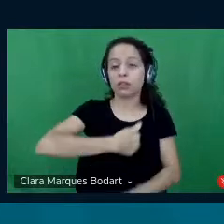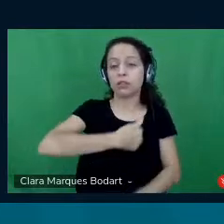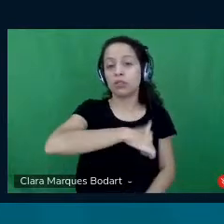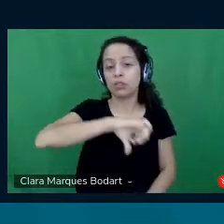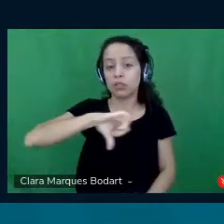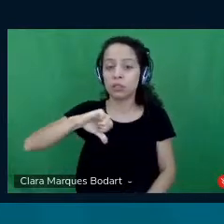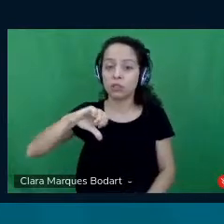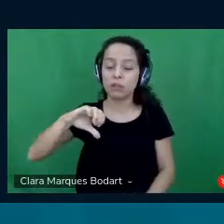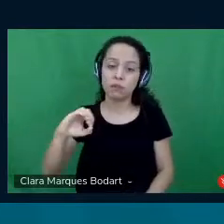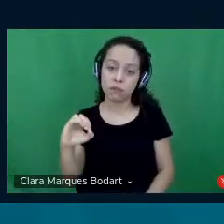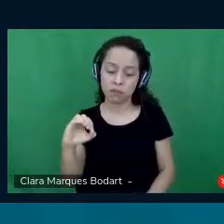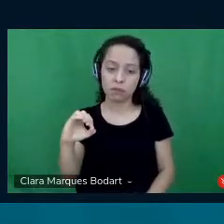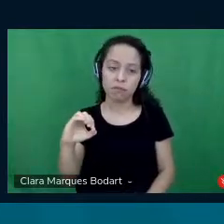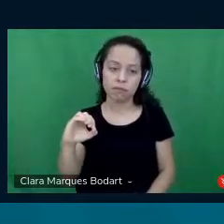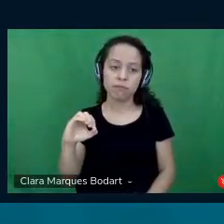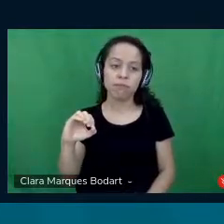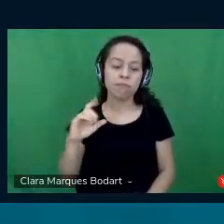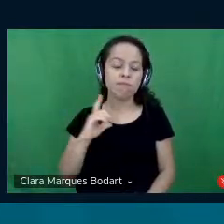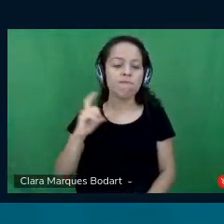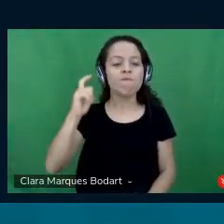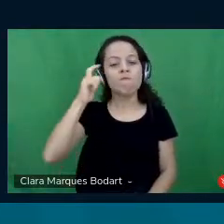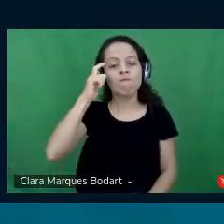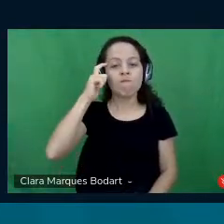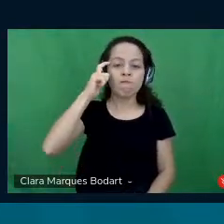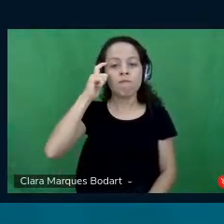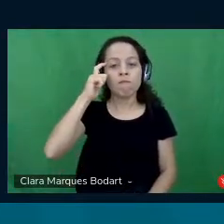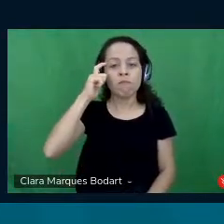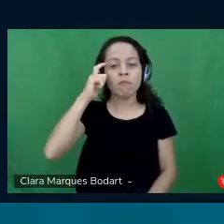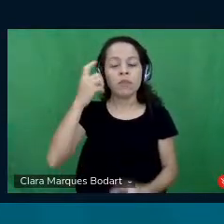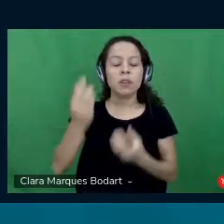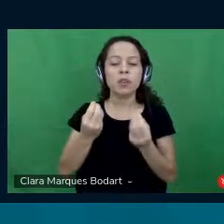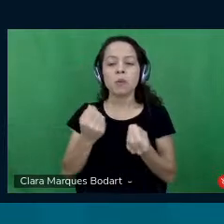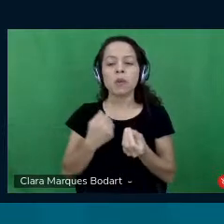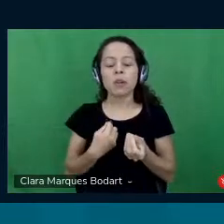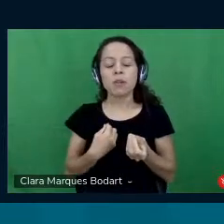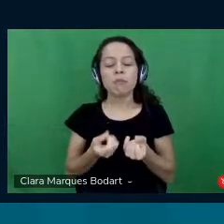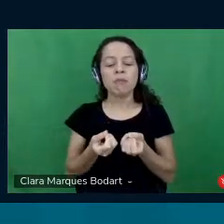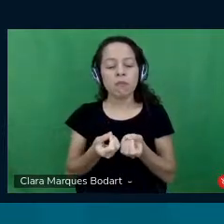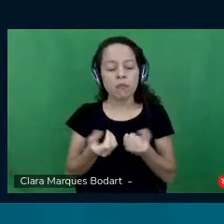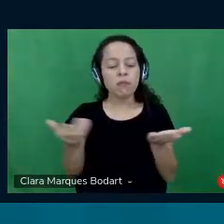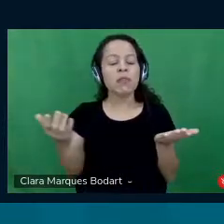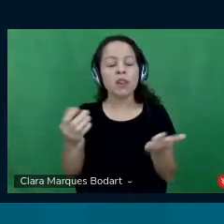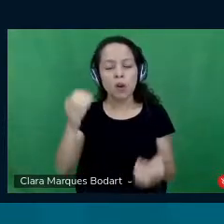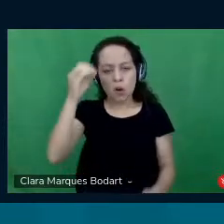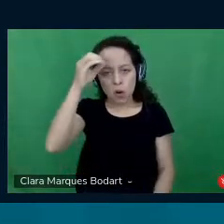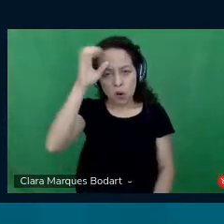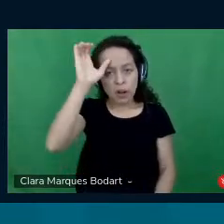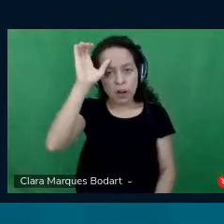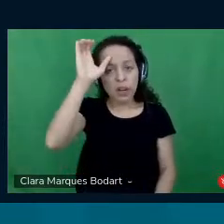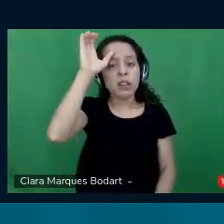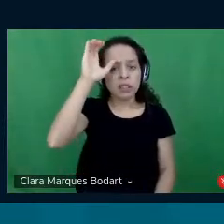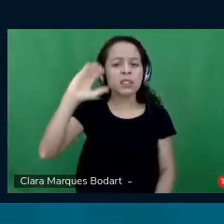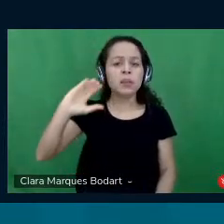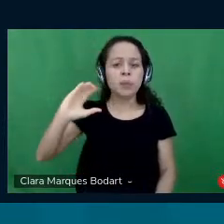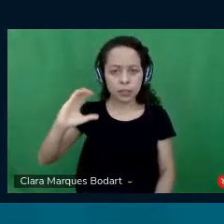de fato, e se dedicavam, de fato, a oferecer conhecimento